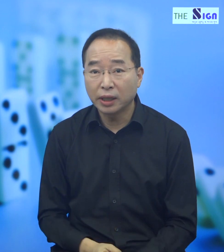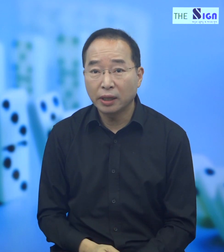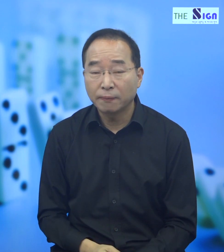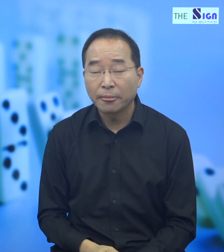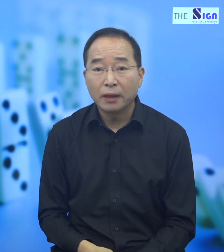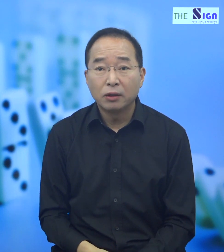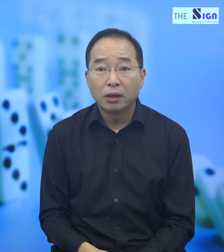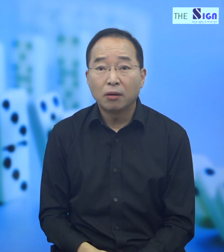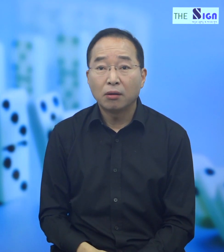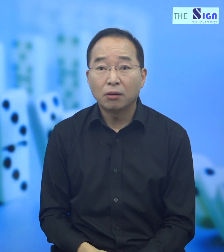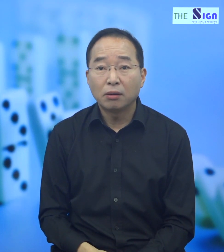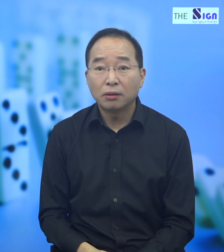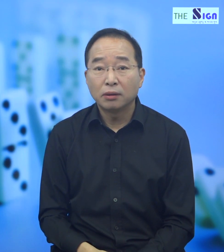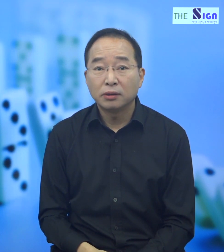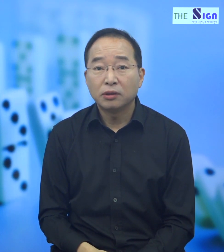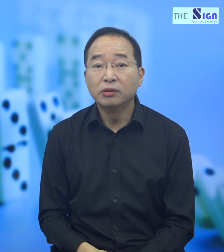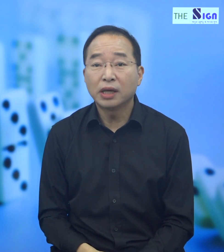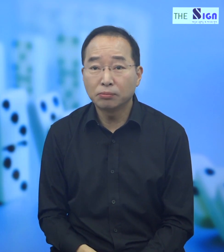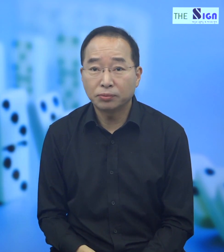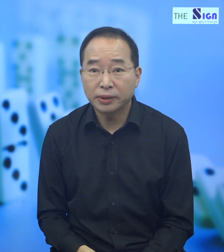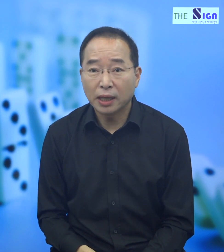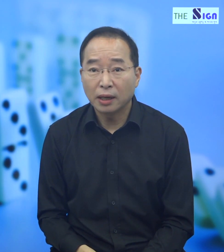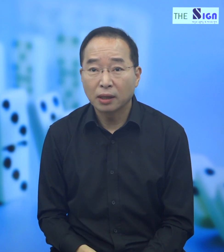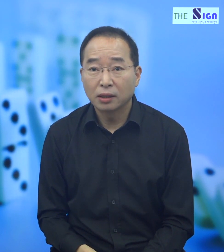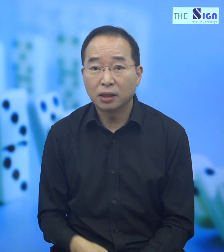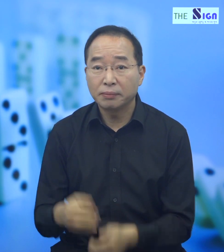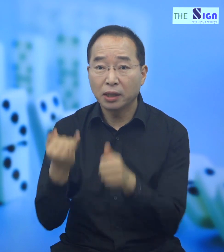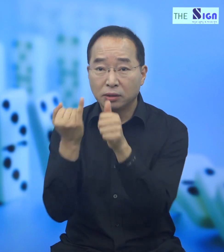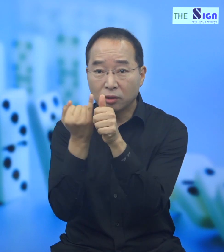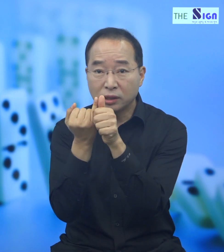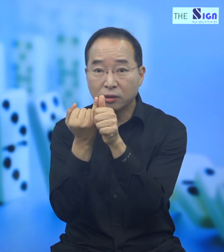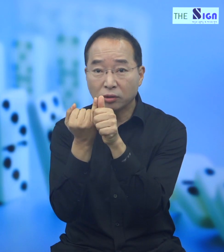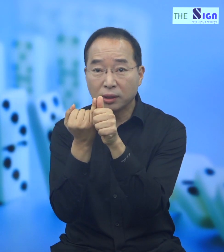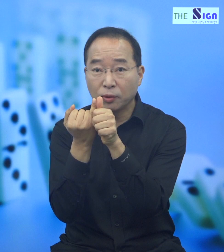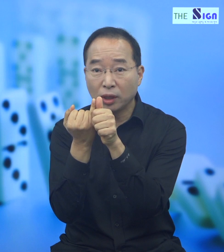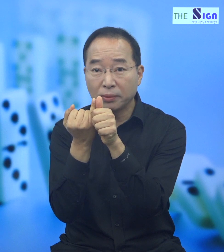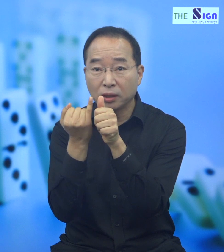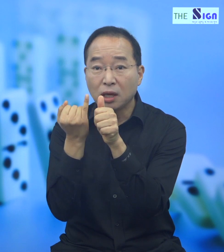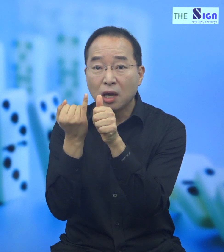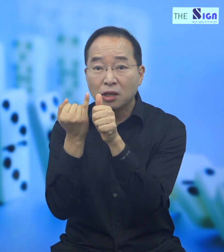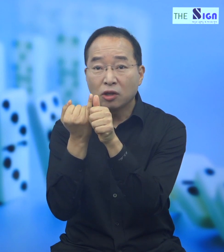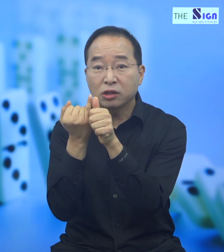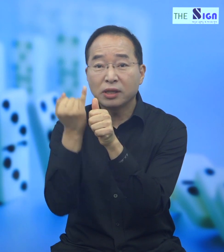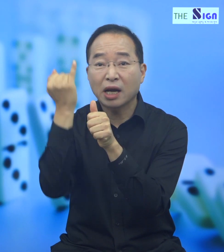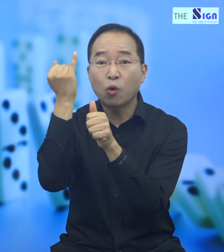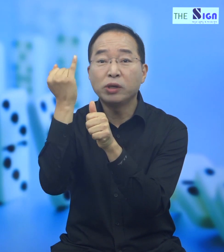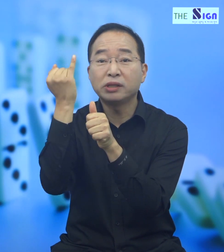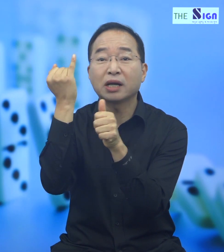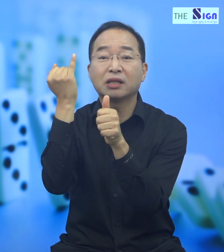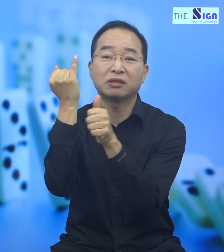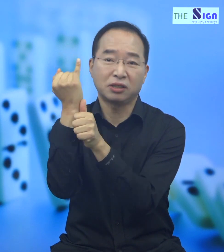부부인데 연상 부부야. 그러면 여기서 어떻게 표현하냐면 여성을 약간 올린 상태에서 이렇게 써요.